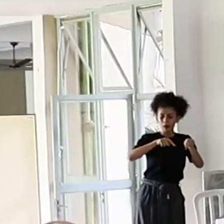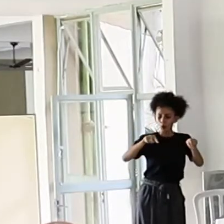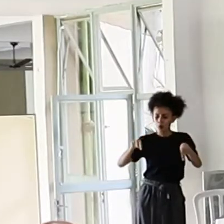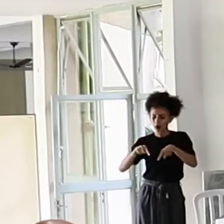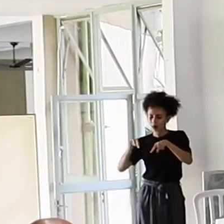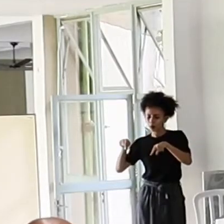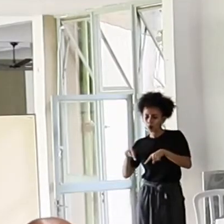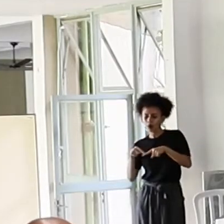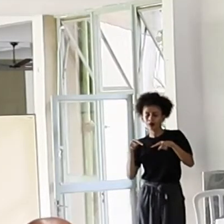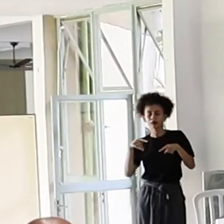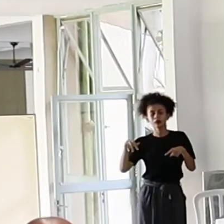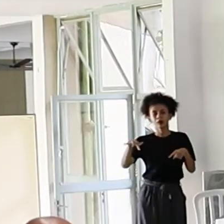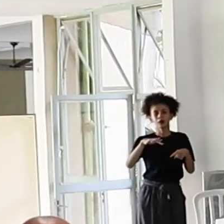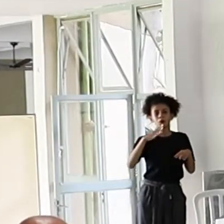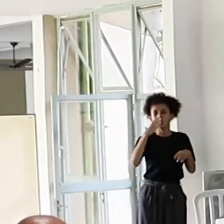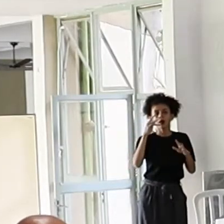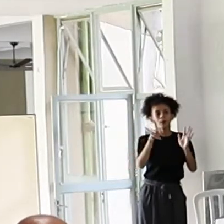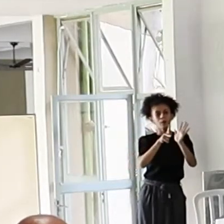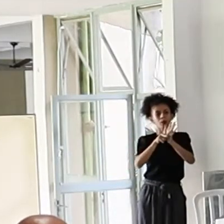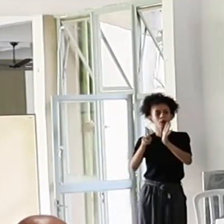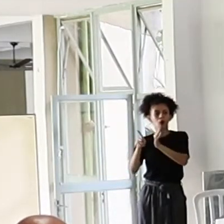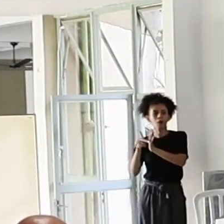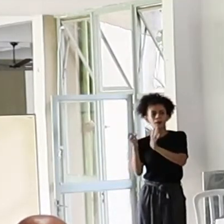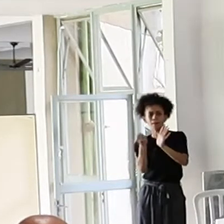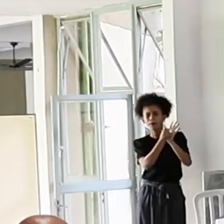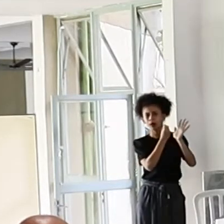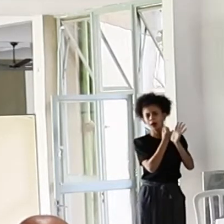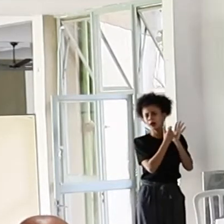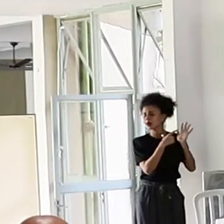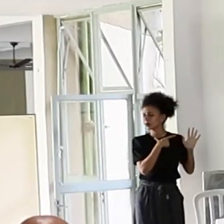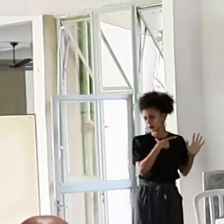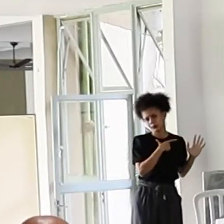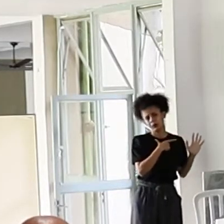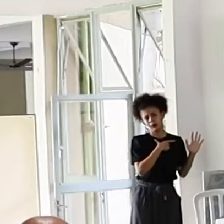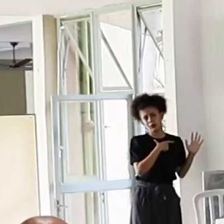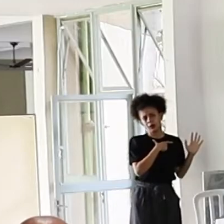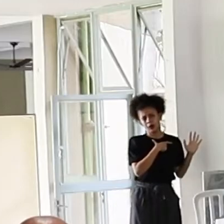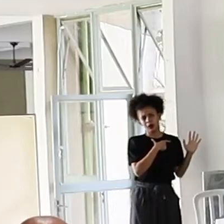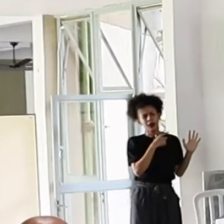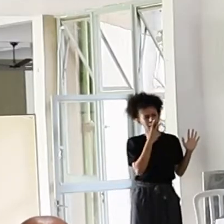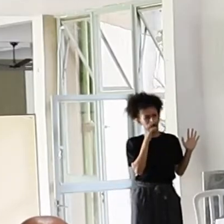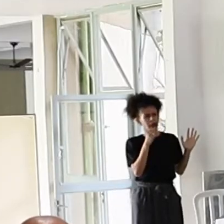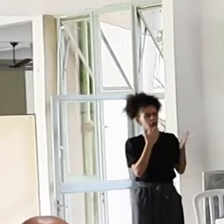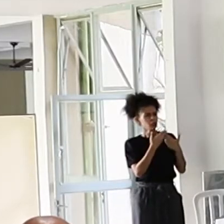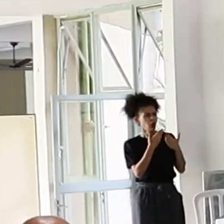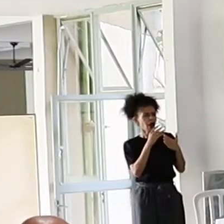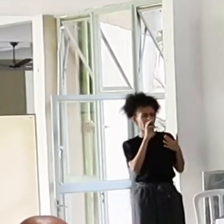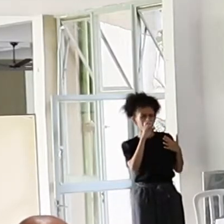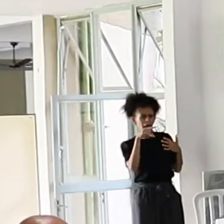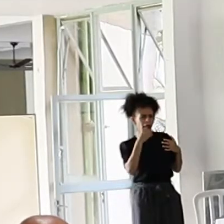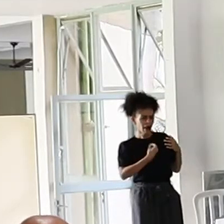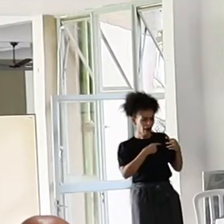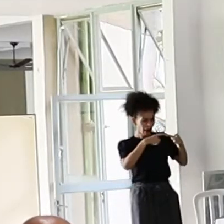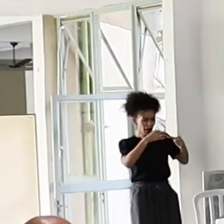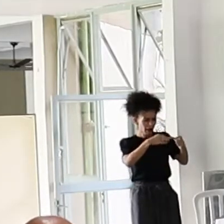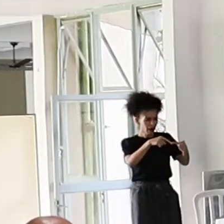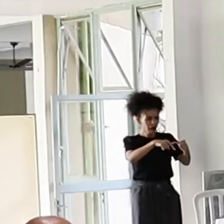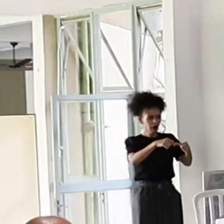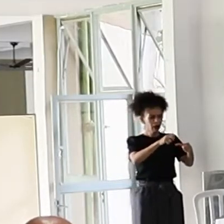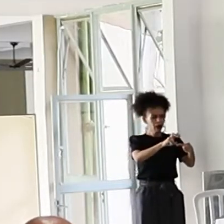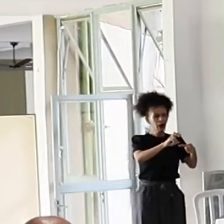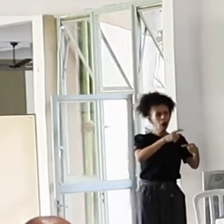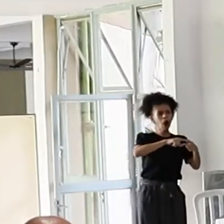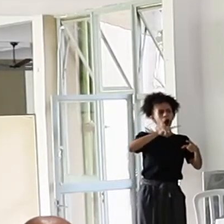cada quadra no Guará pensou característica cada quadra tem sua característica ser a sua escola técnica deveria estar ali